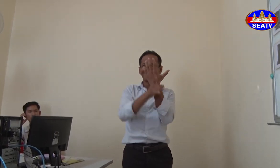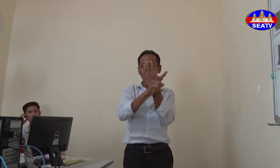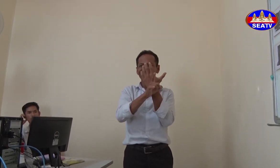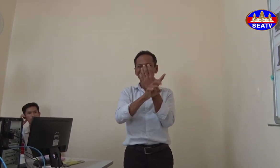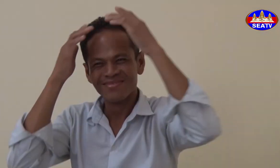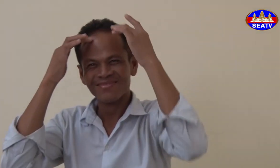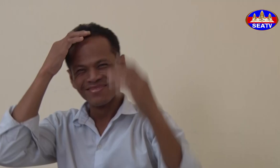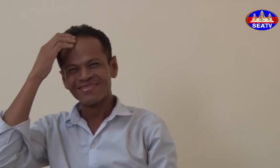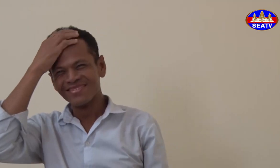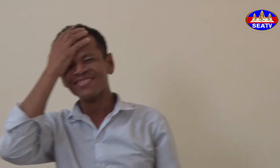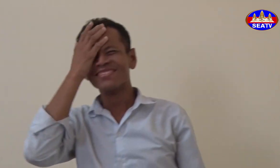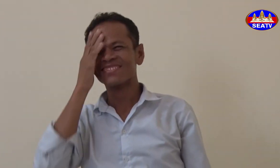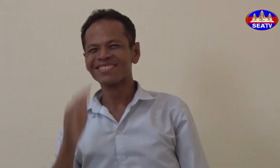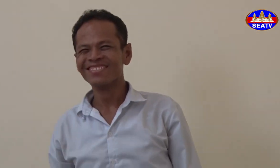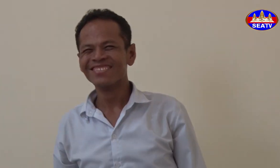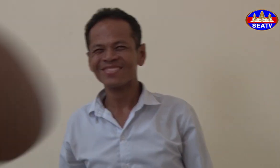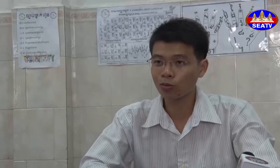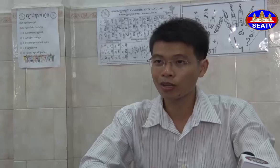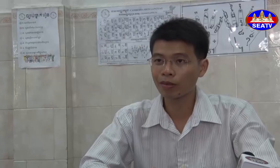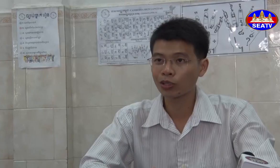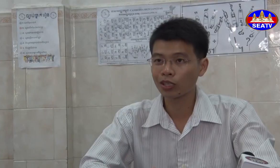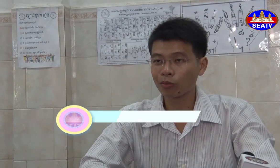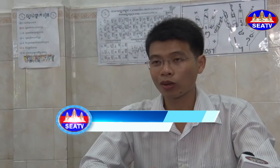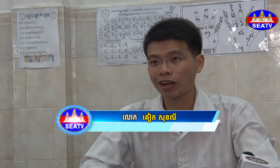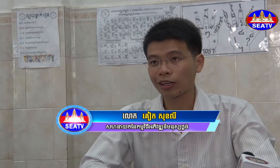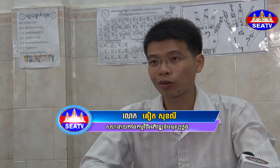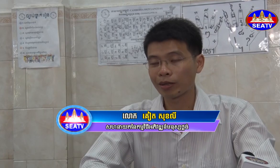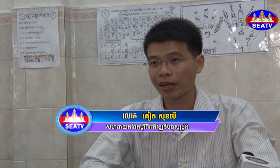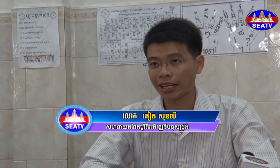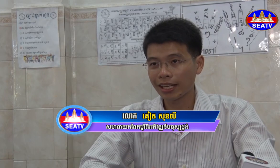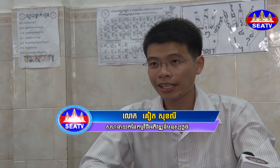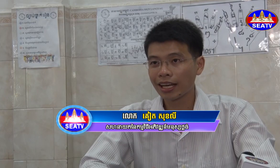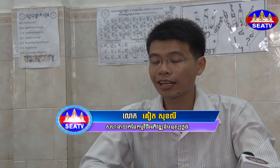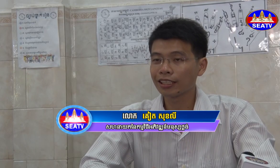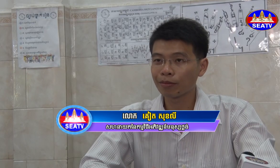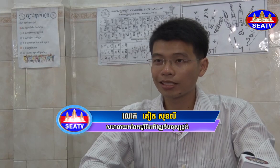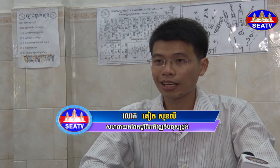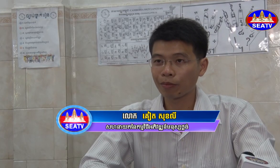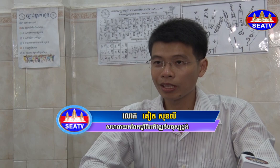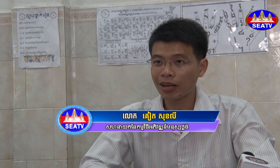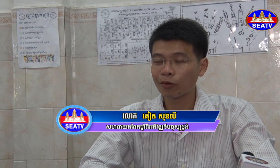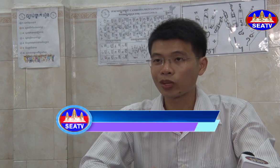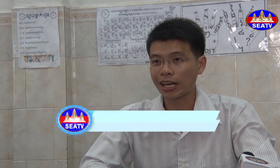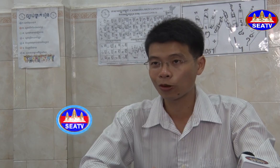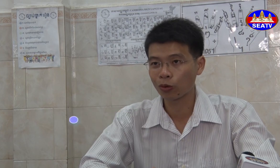ហើយយើងមានក្រុមសេវាកម្មសង្គមដើម្បីជួយដល់មនុស្សថ្លង់ដែលគាត់មានបញ្ហាហើយយើងនឹងមានសកម្មភាពអភិវឌ្ឍសហគមន៍មនុស្សថ្ល